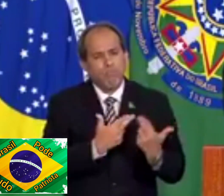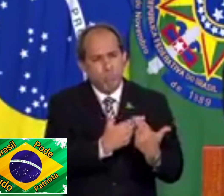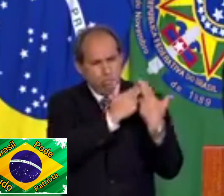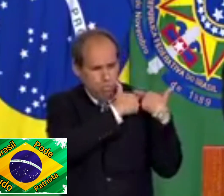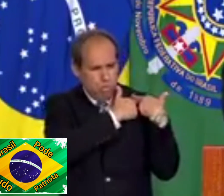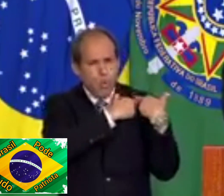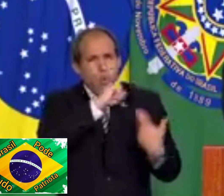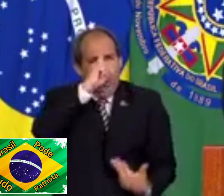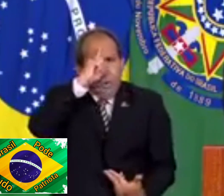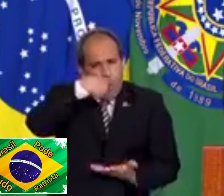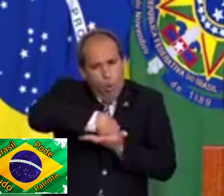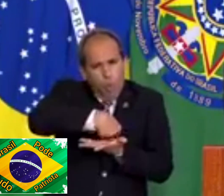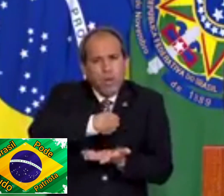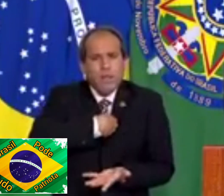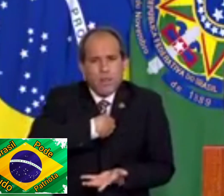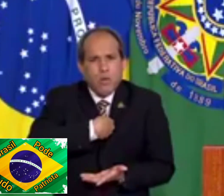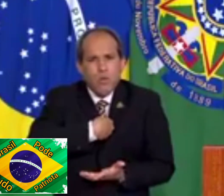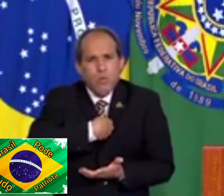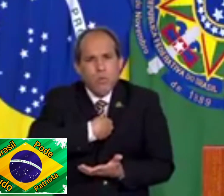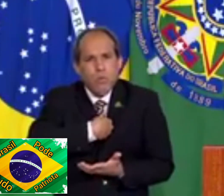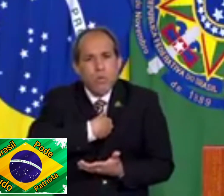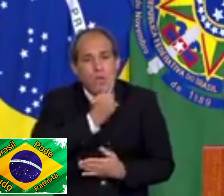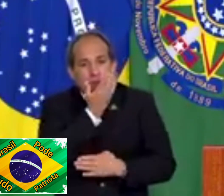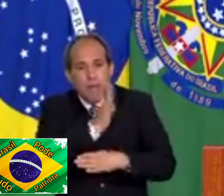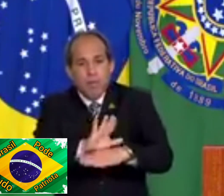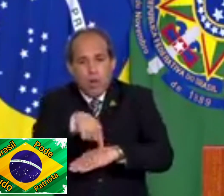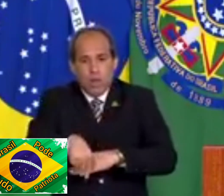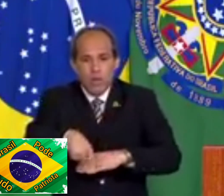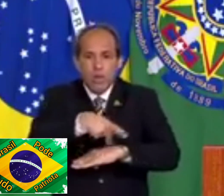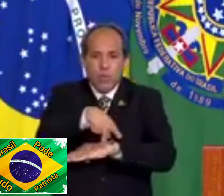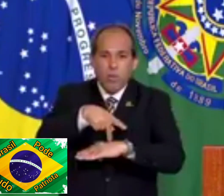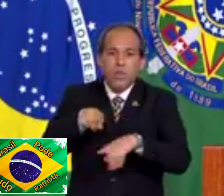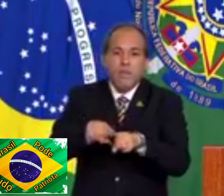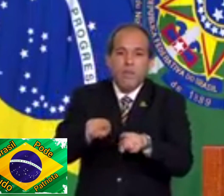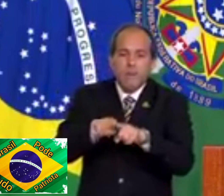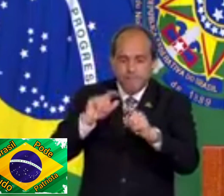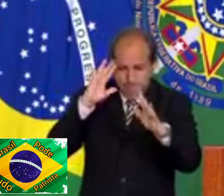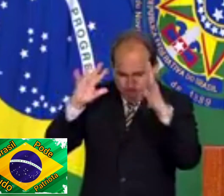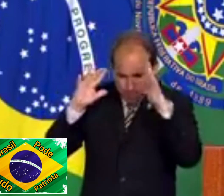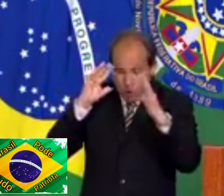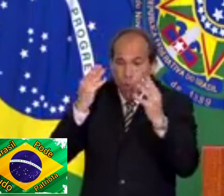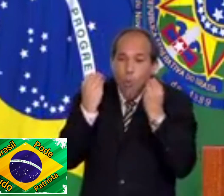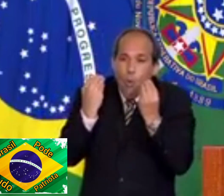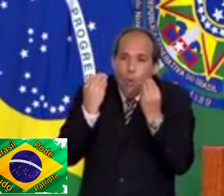diários que tenho para com a nação, eu tenho que pensar nessas pessoas